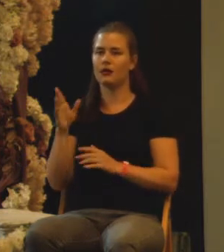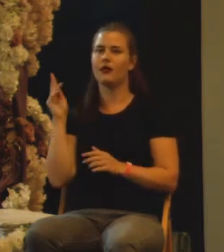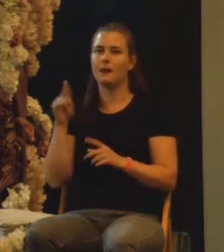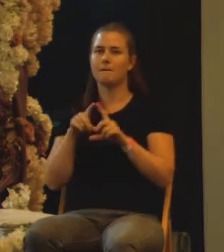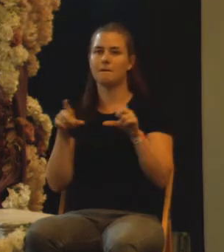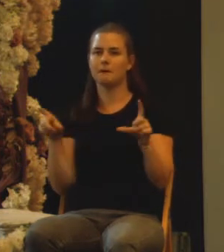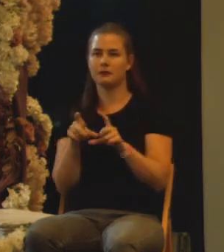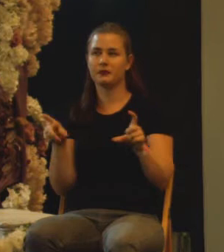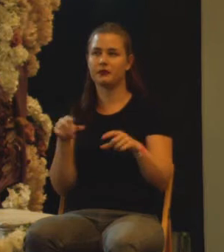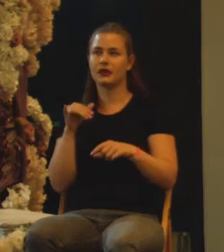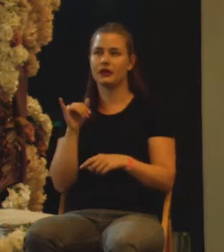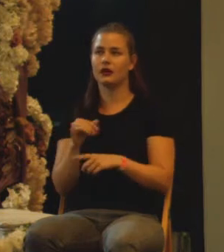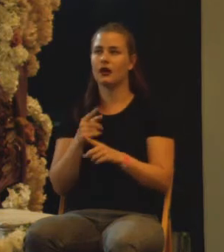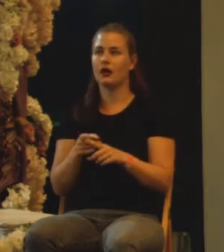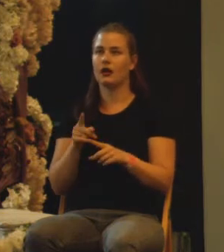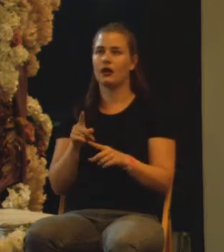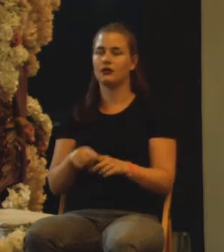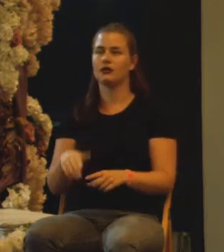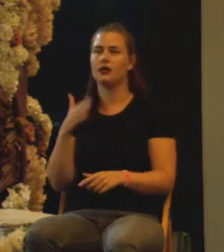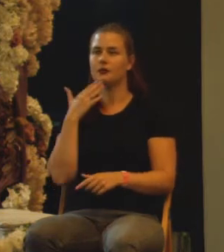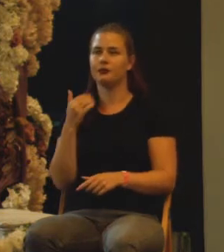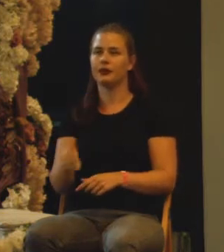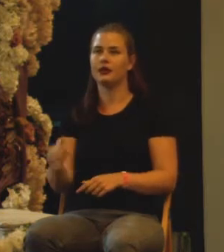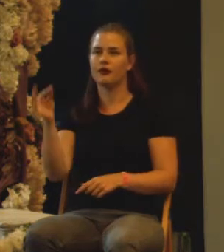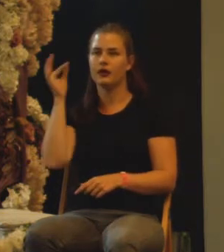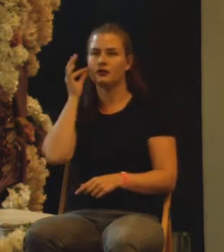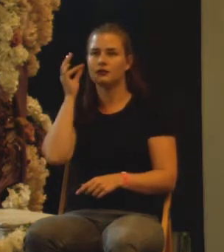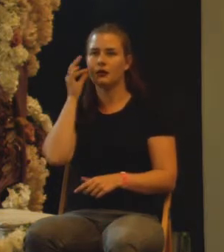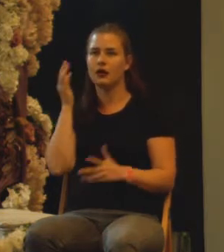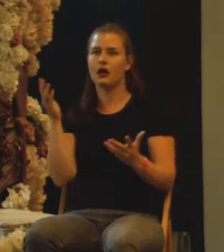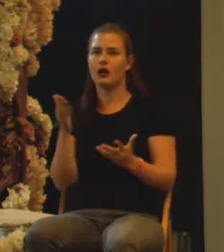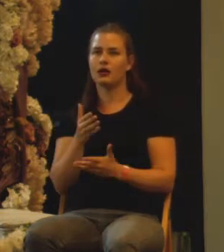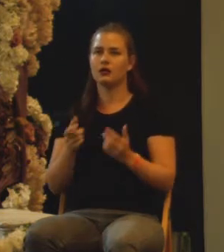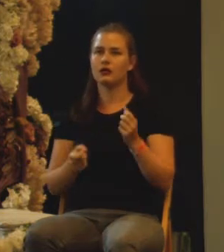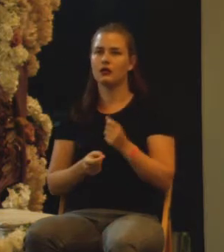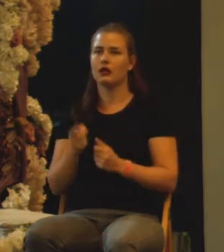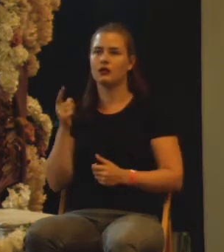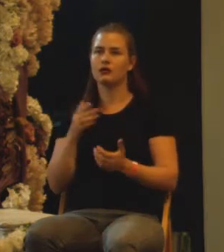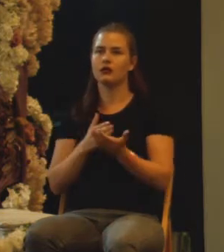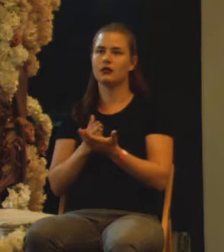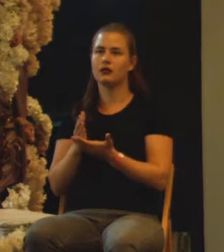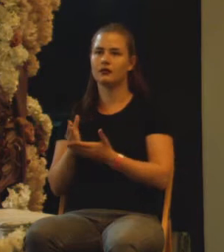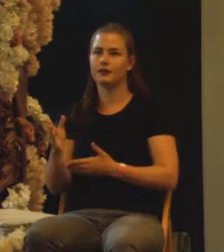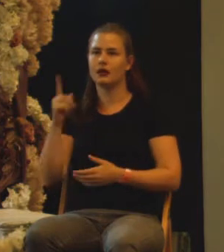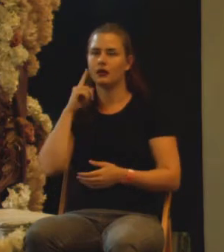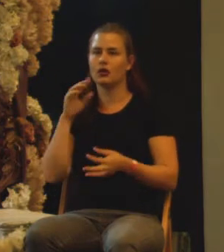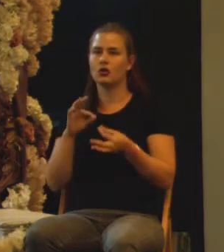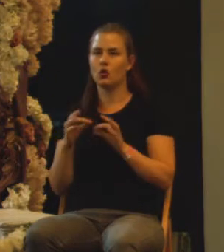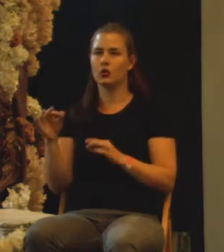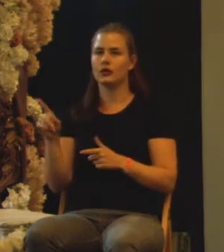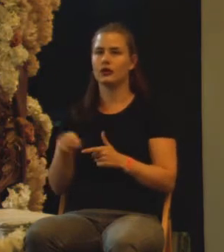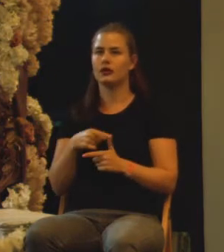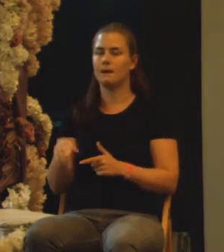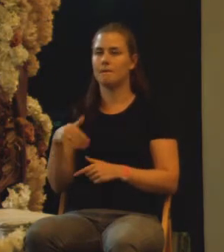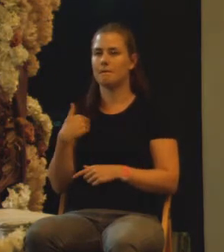делали вот эти. Это романтические воспоминания, которые идут вразрез логики или полезного